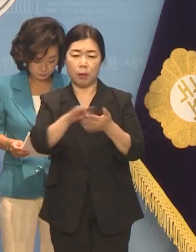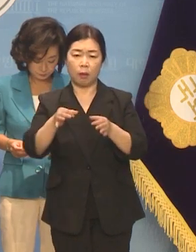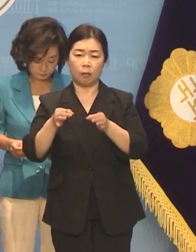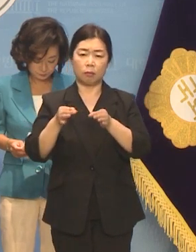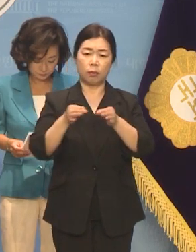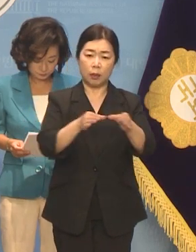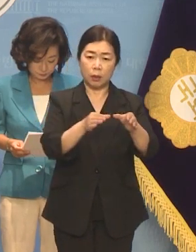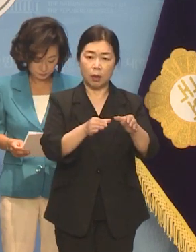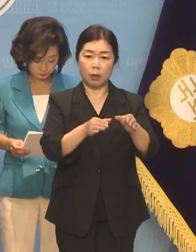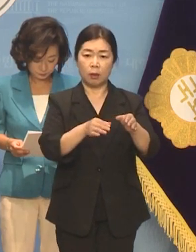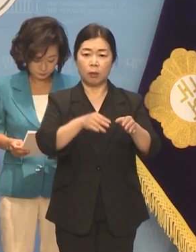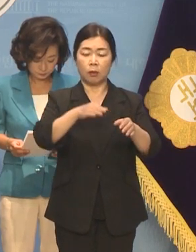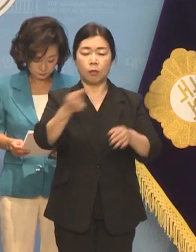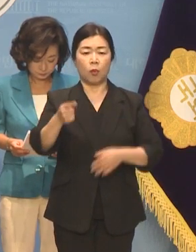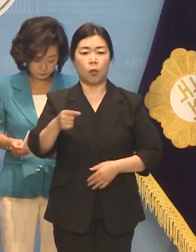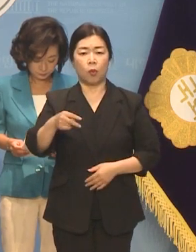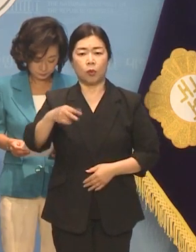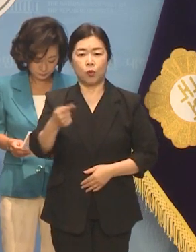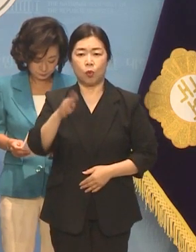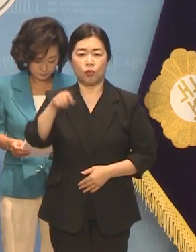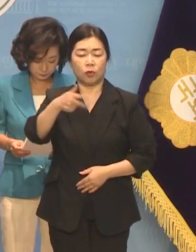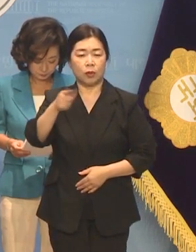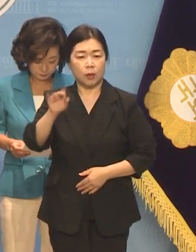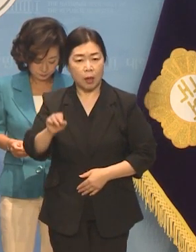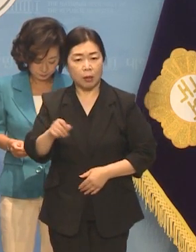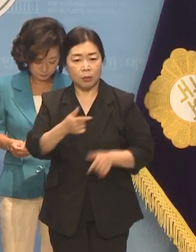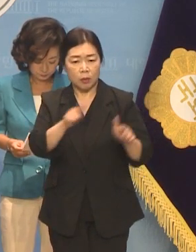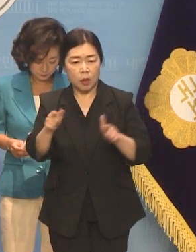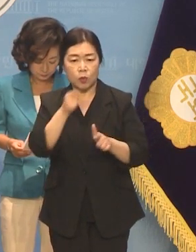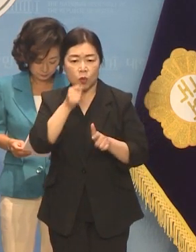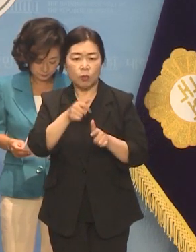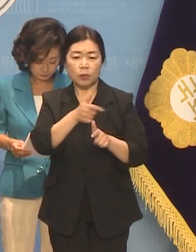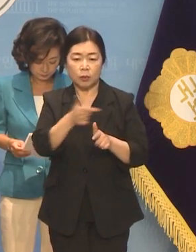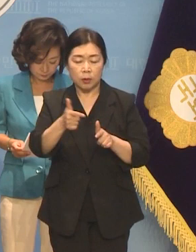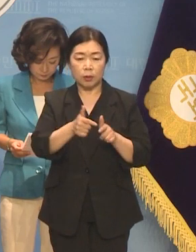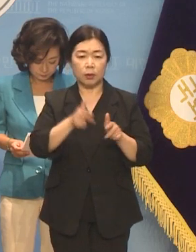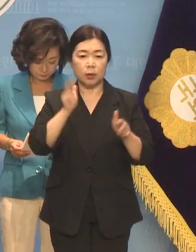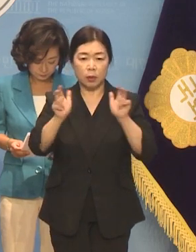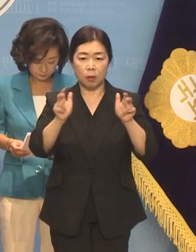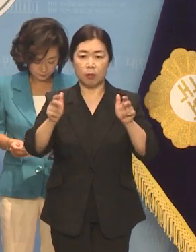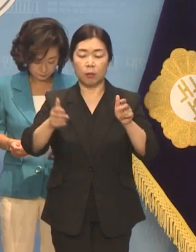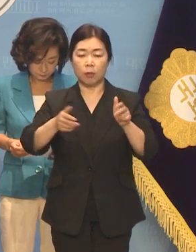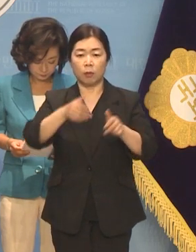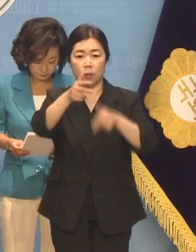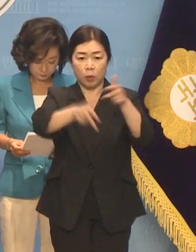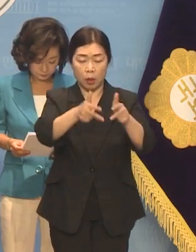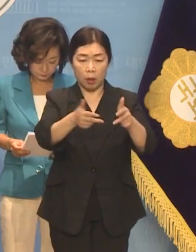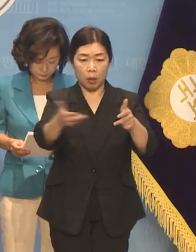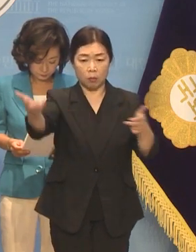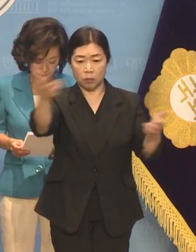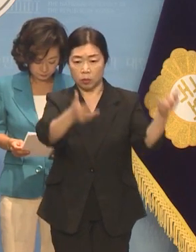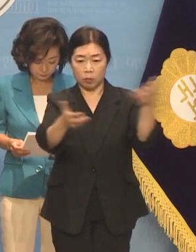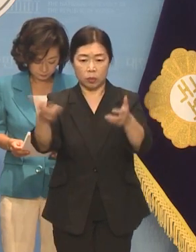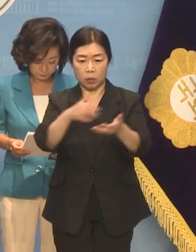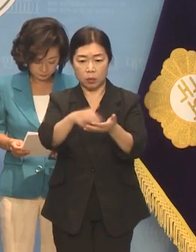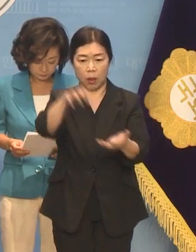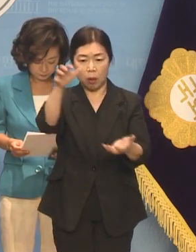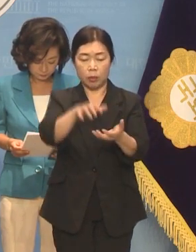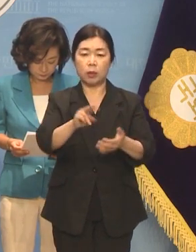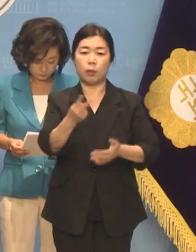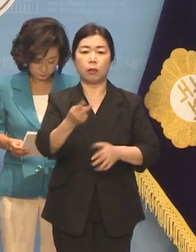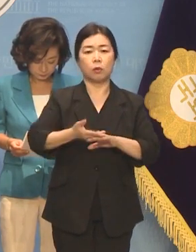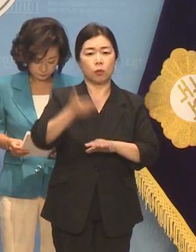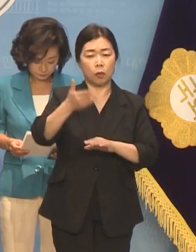팹리스, 소부장 기업 등 200여 개 기업을 유치한다고 한다. 발표한 용인